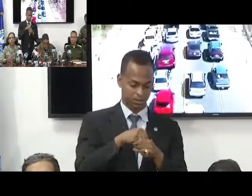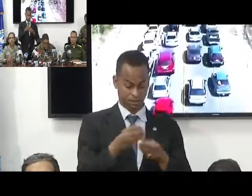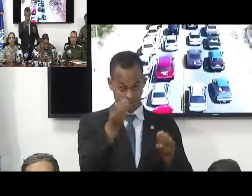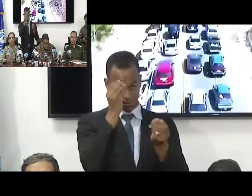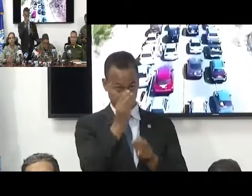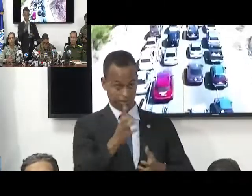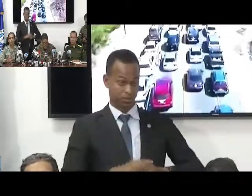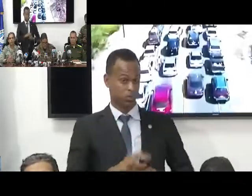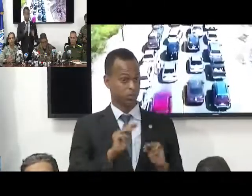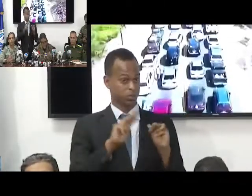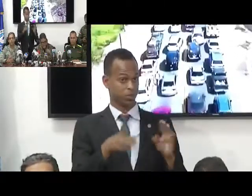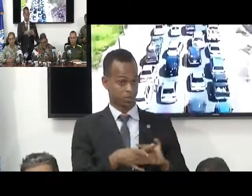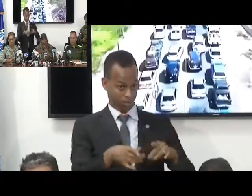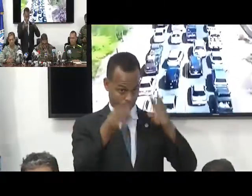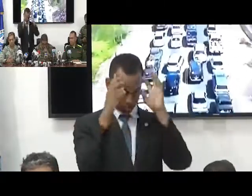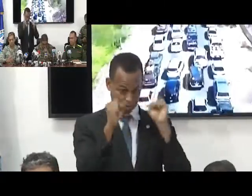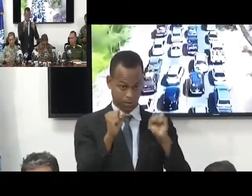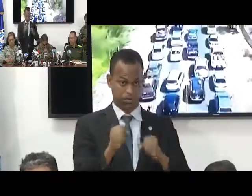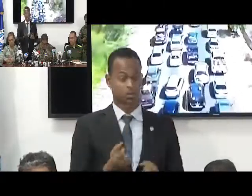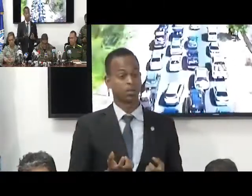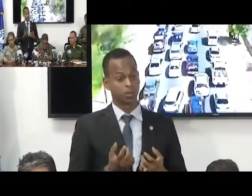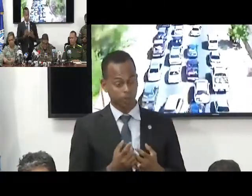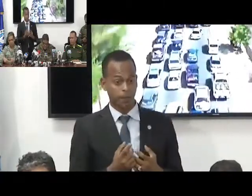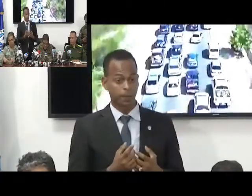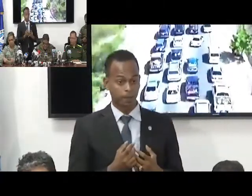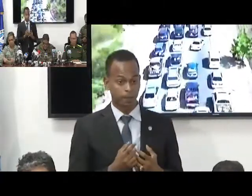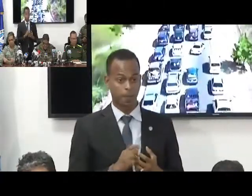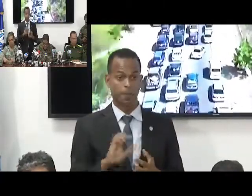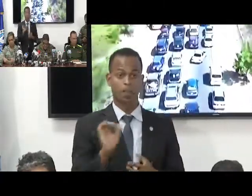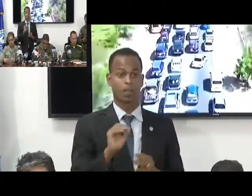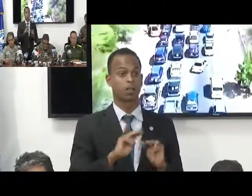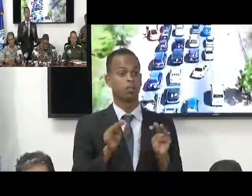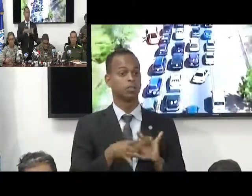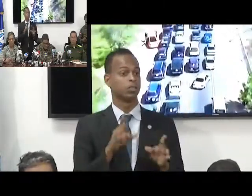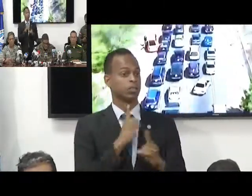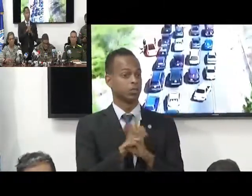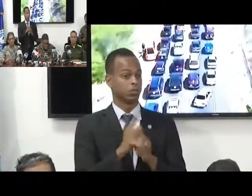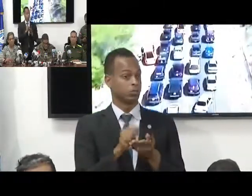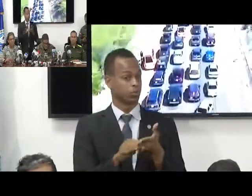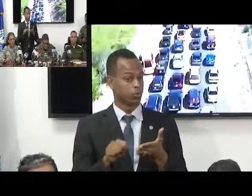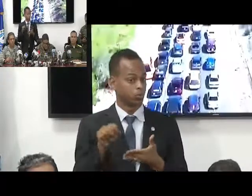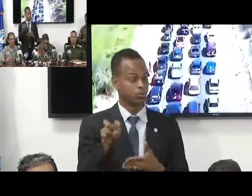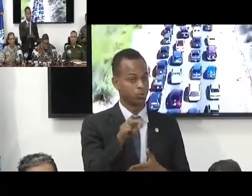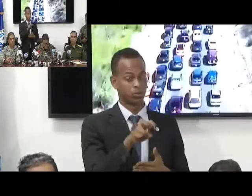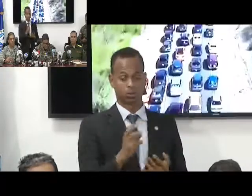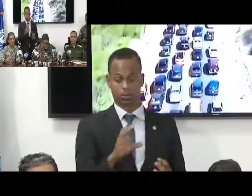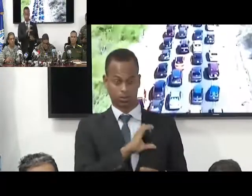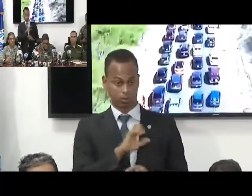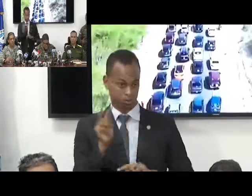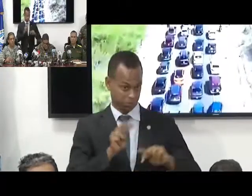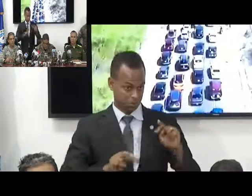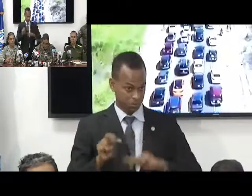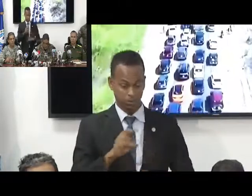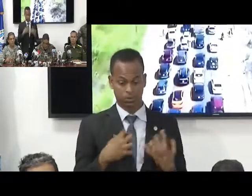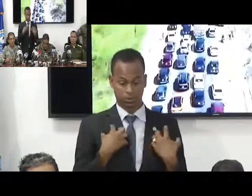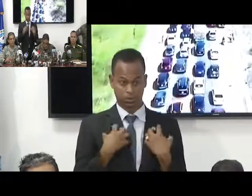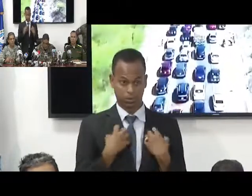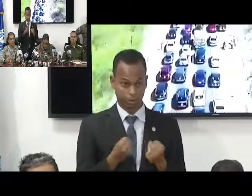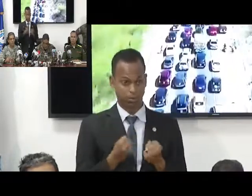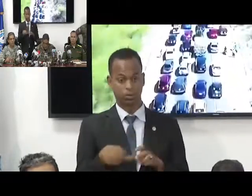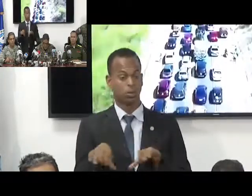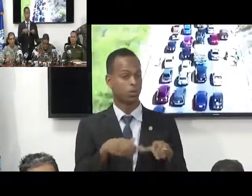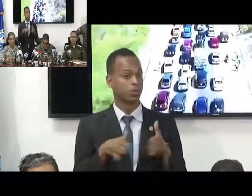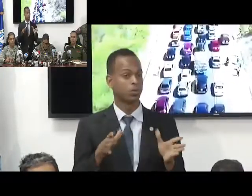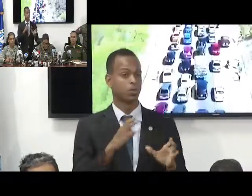citamos los Ministerios de la Presidencia, Administrativo de la Presidencia, Ministerio de Defensa, de Turismo, de Interior y Policía, de Salud, de Obras